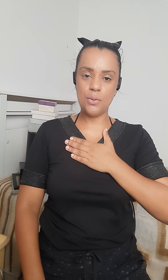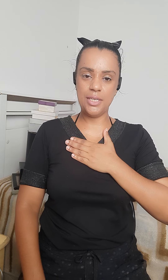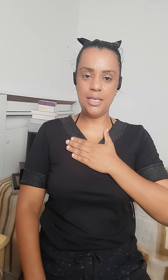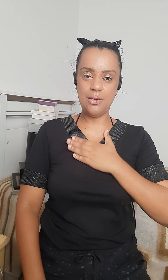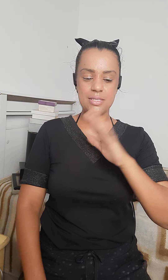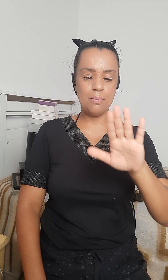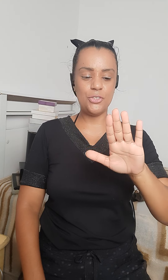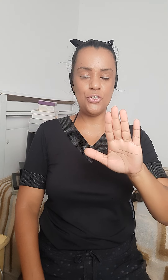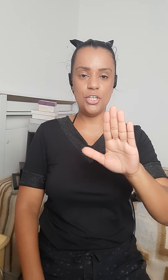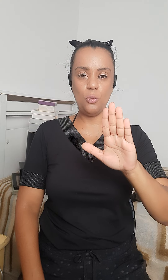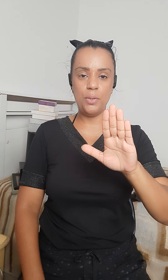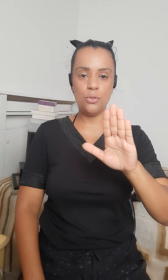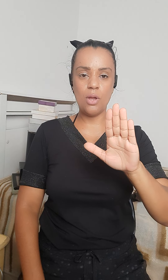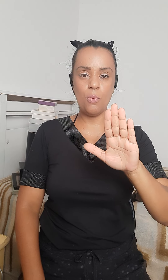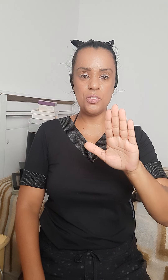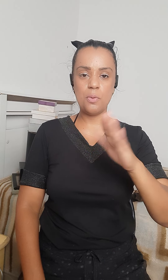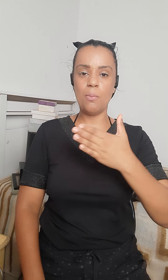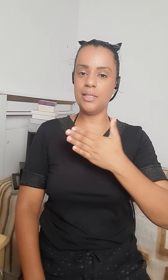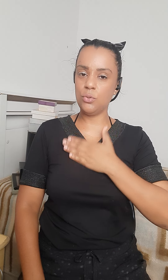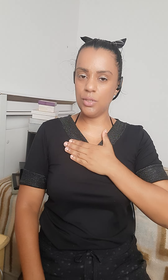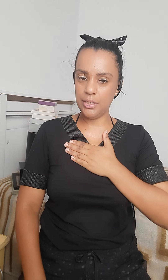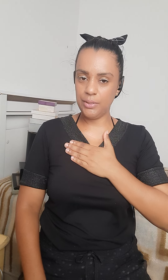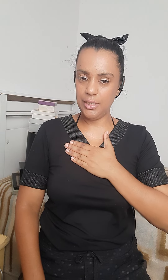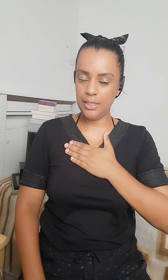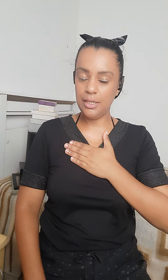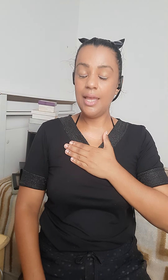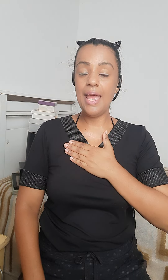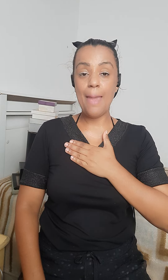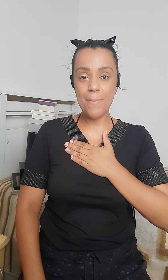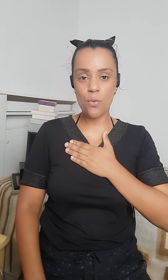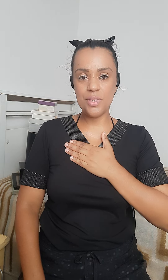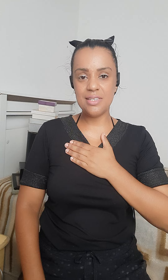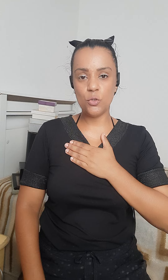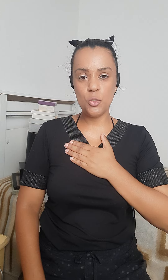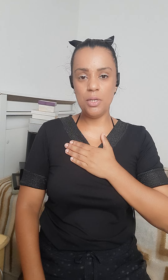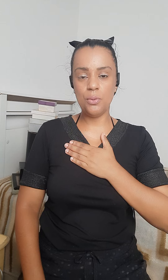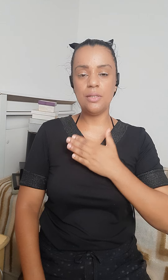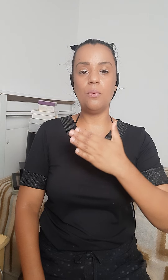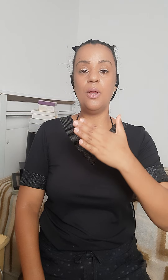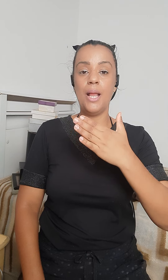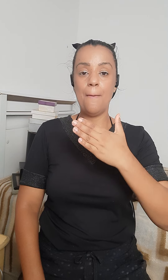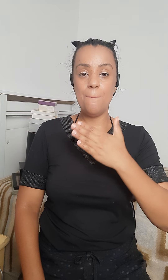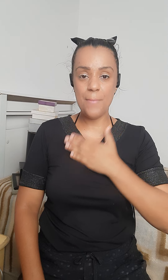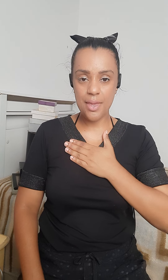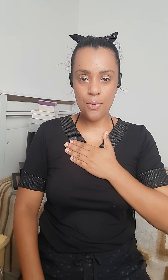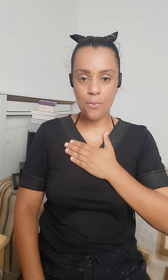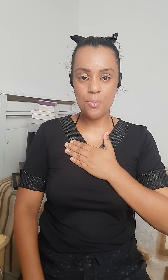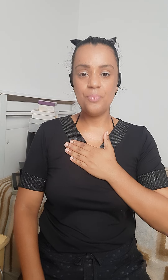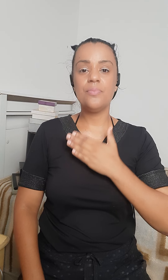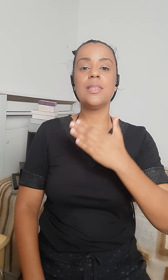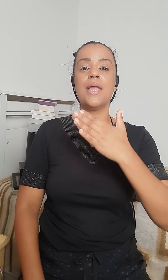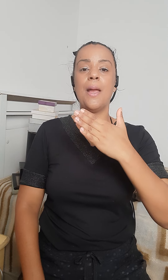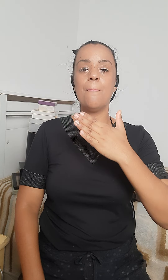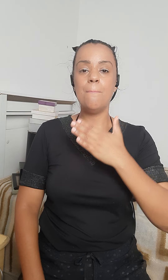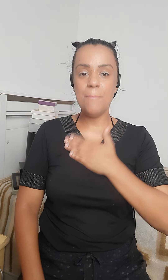aqui, essa batidinha no peito com a mão espalmada tocando aqui, é meu, é sinal de meu. Então, meu,